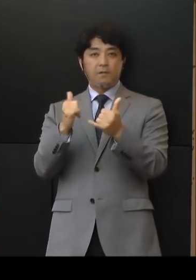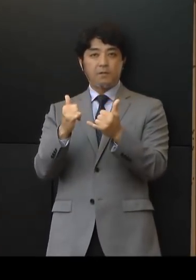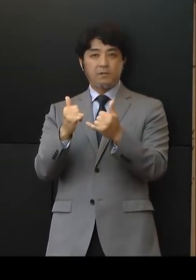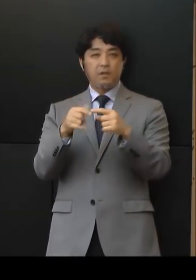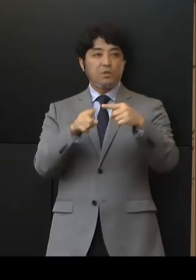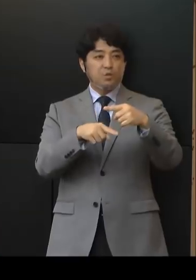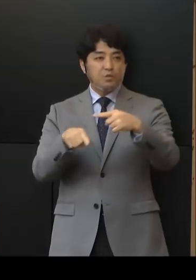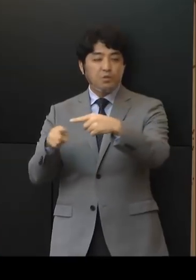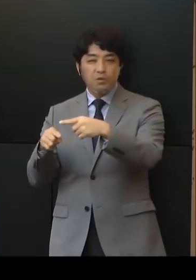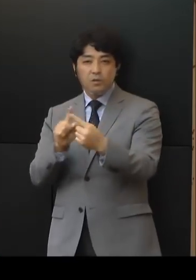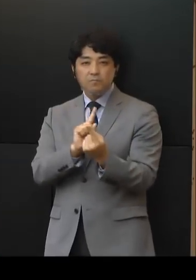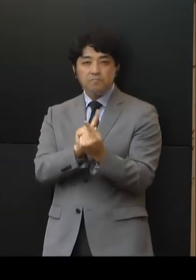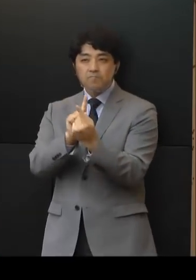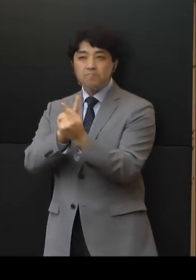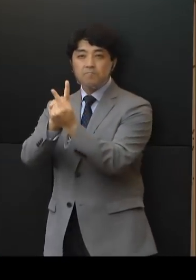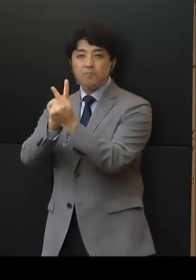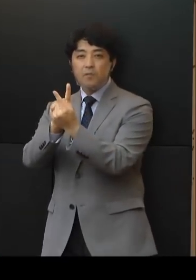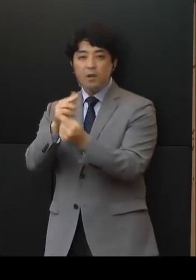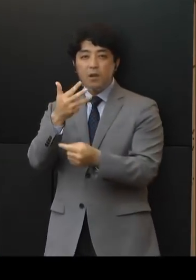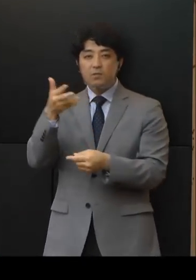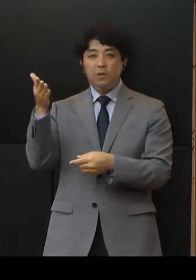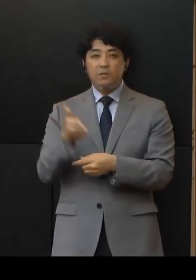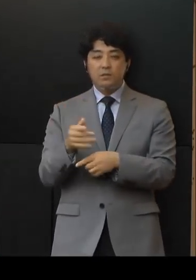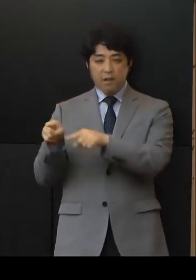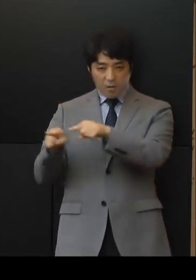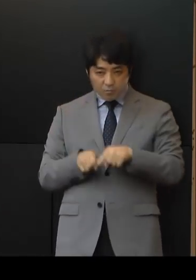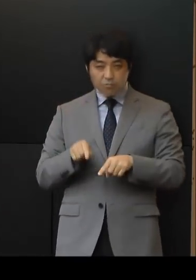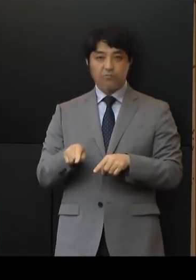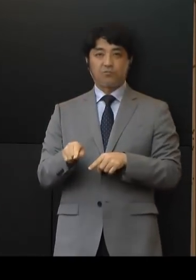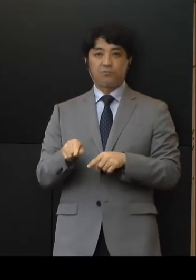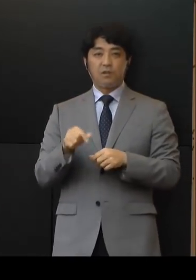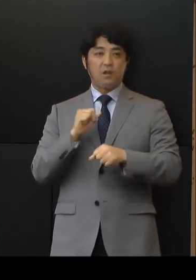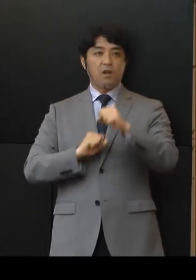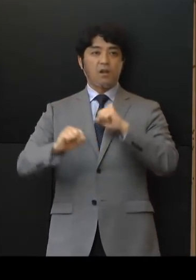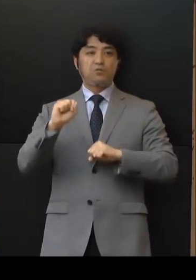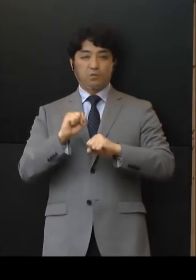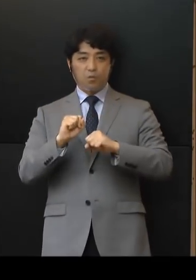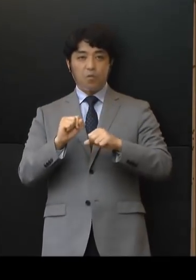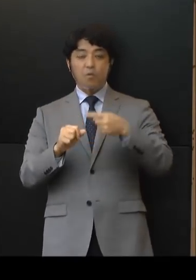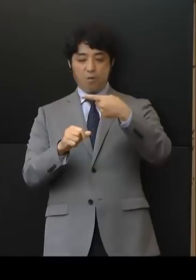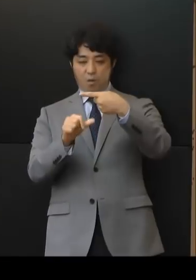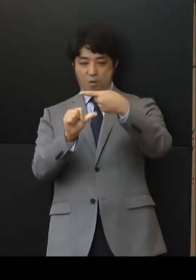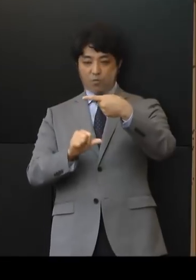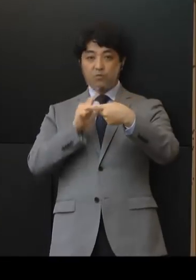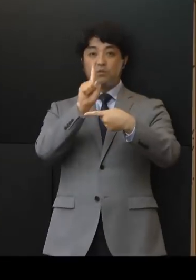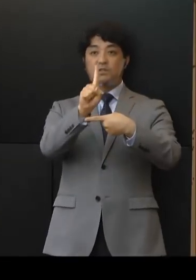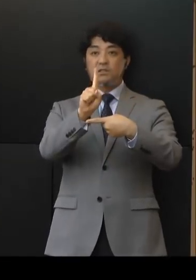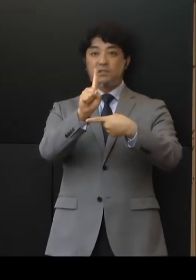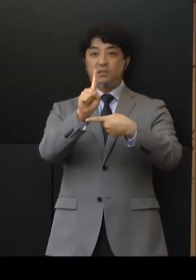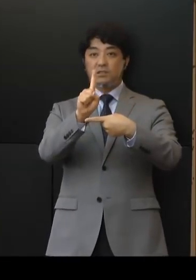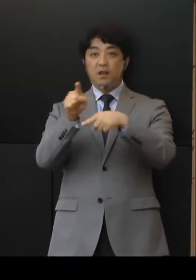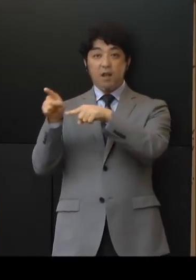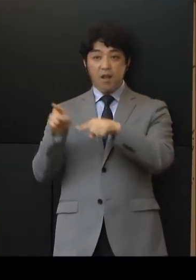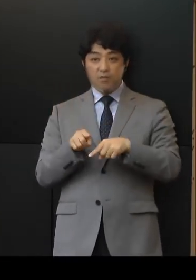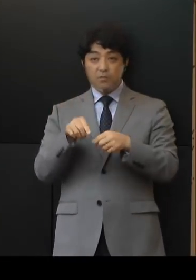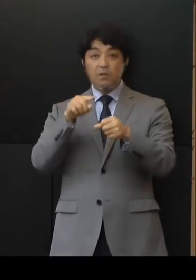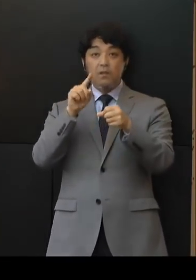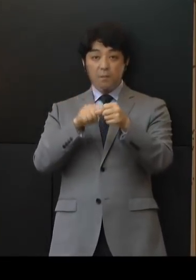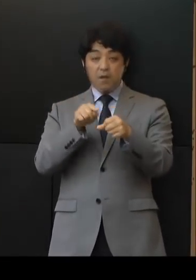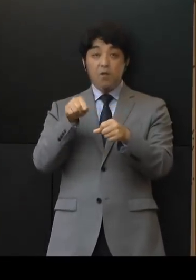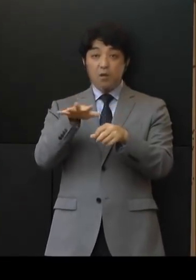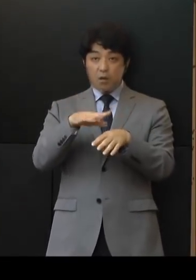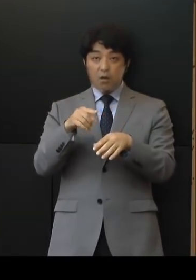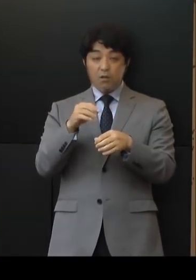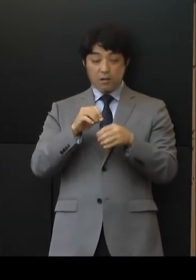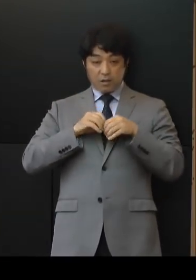触機会を8割減らす、活動を5分の1にすることにより必ず感染拡大を収